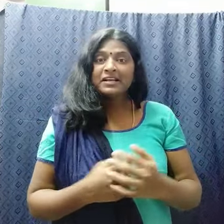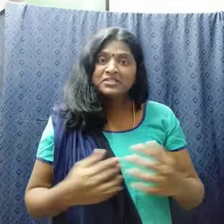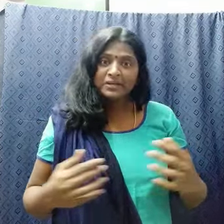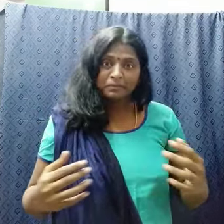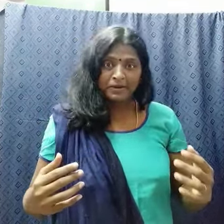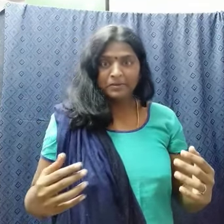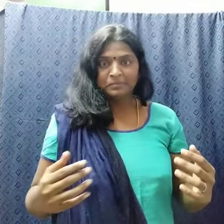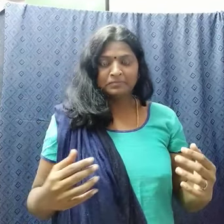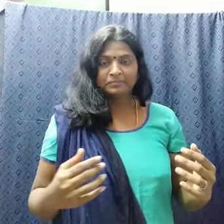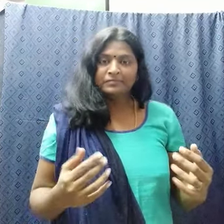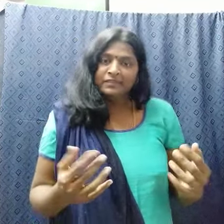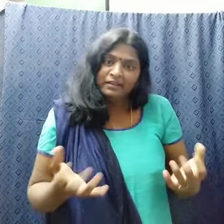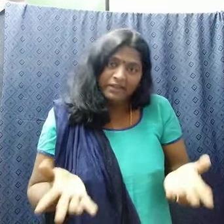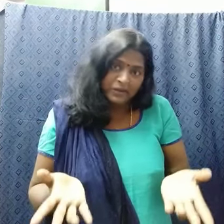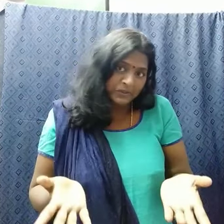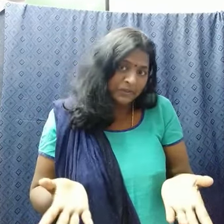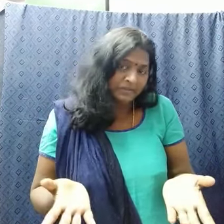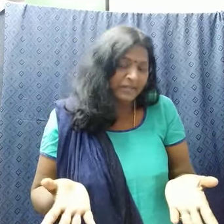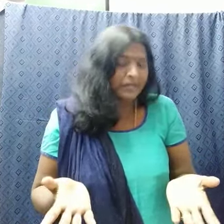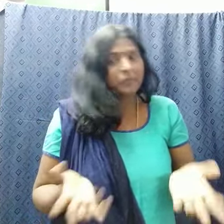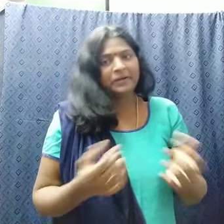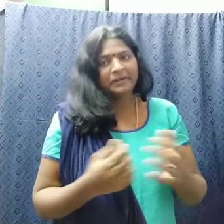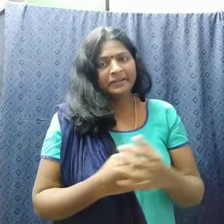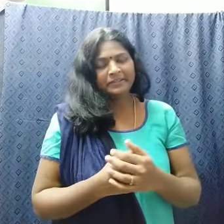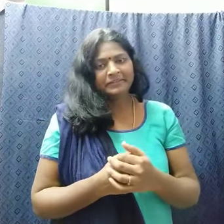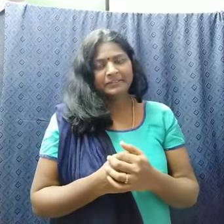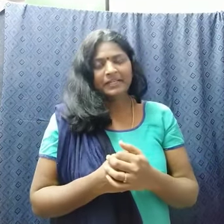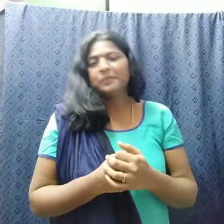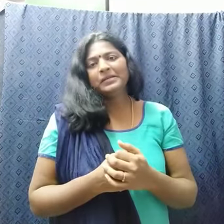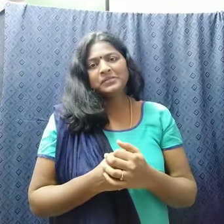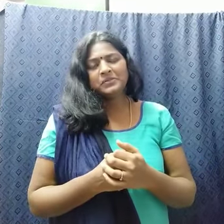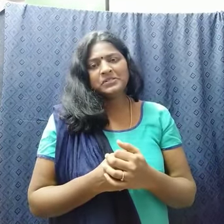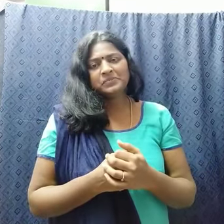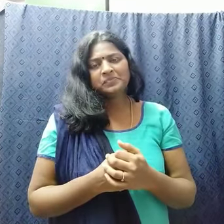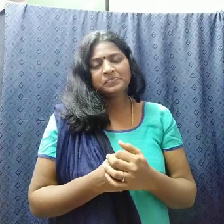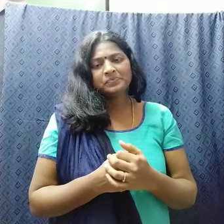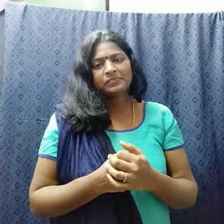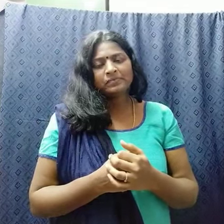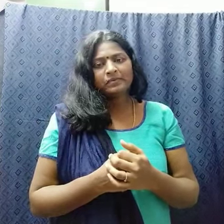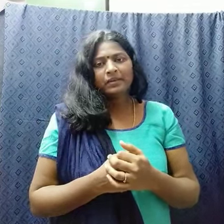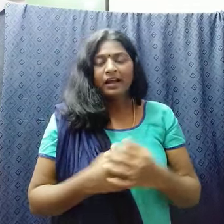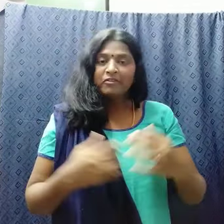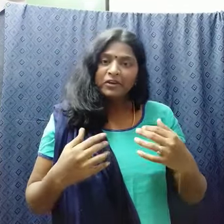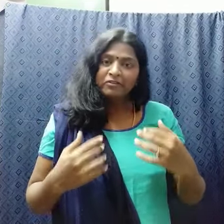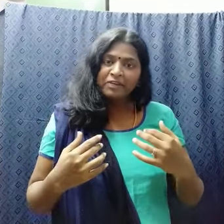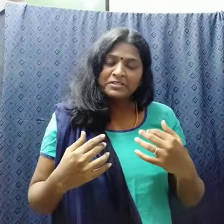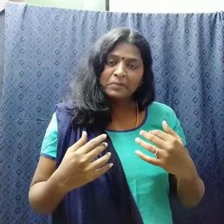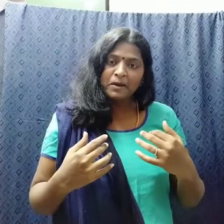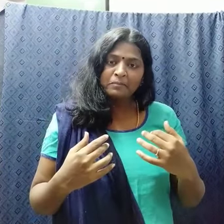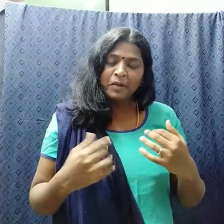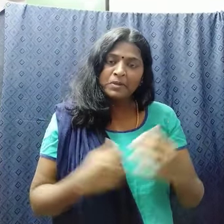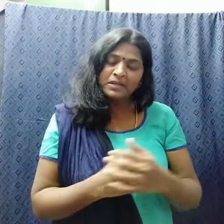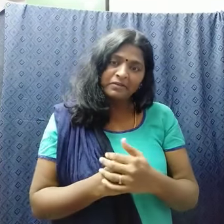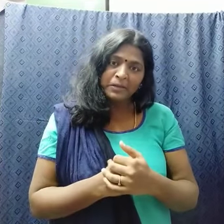ஃபினான்ஷியல் ப்ராப்ளம், நீங்க வேலையை விட்டு வெளில போயிடுங்க அப்படின்னு சொல்லிச்சு. அவளுடைய ஃபினான்ஷியல் ப்ராப்ளத்துக்கு அவ என்ன